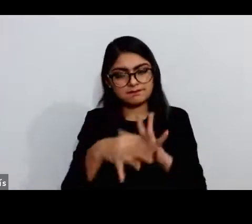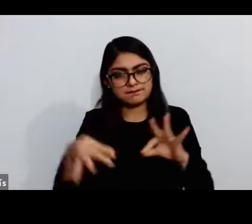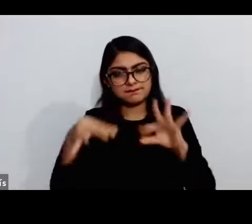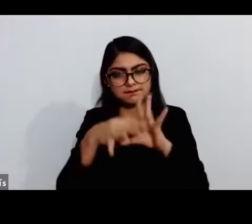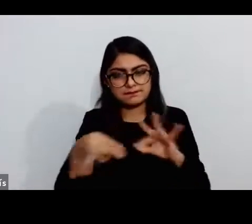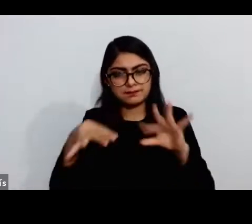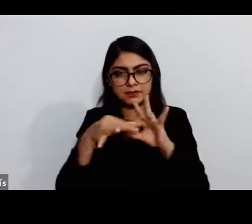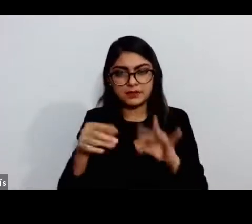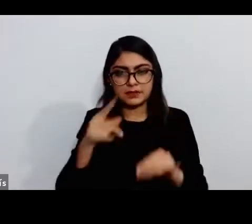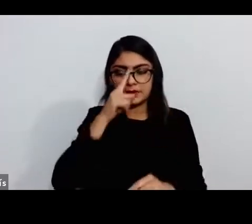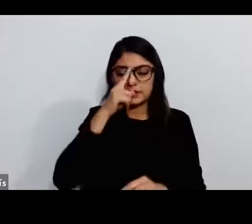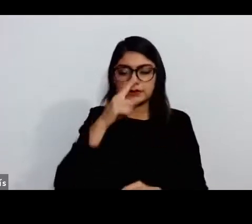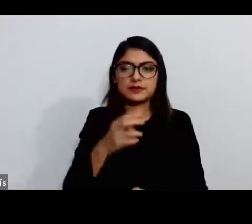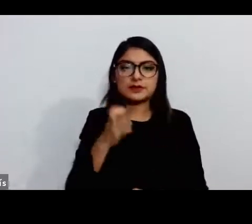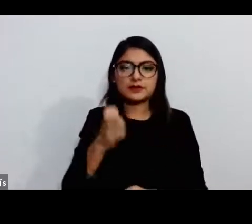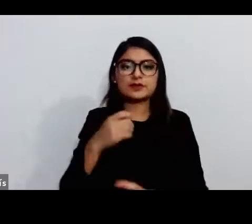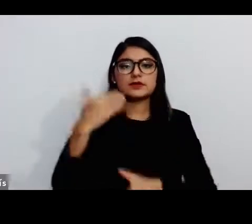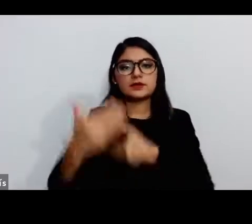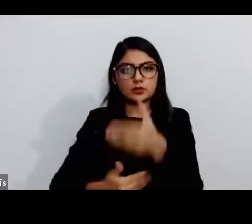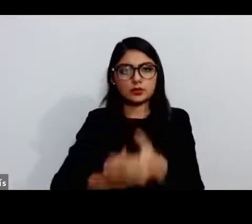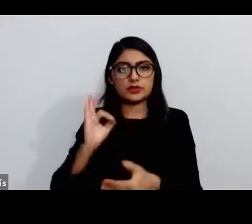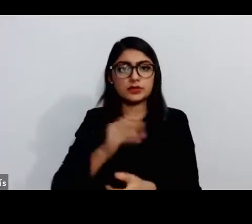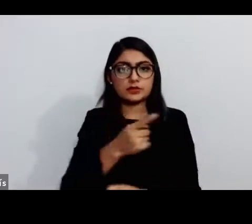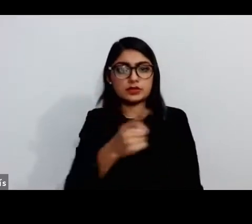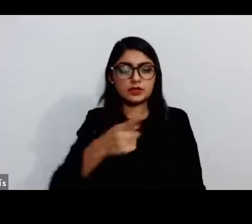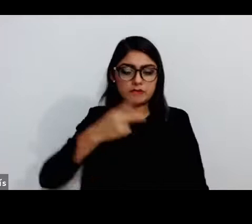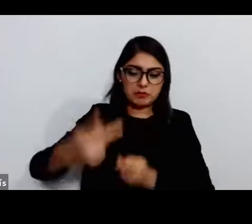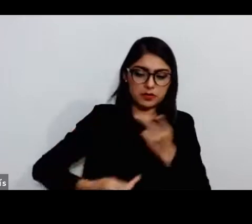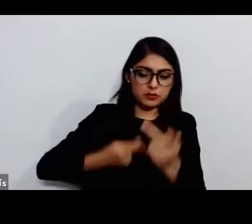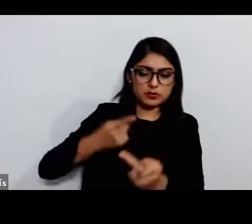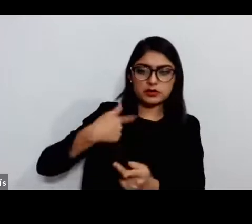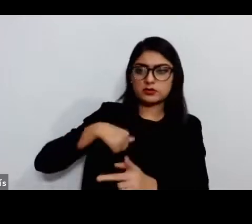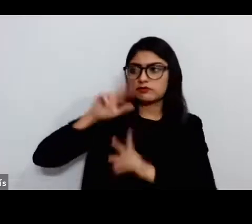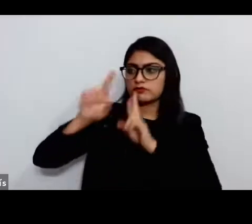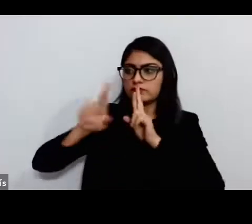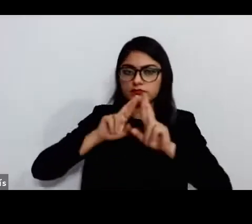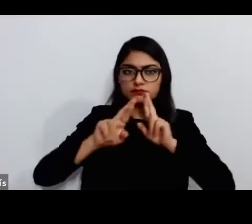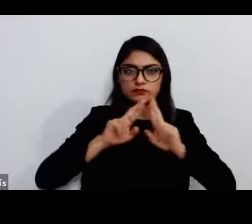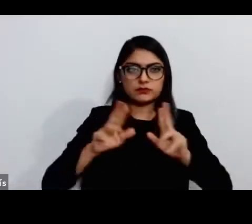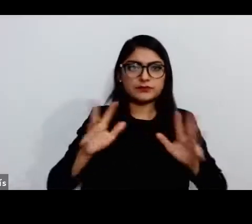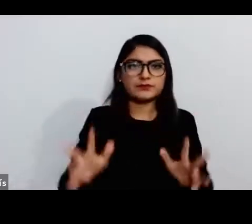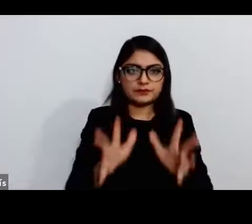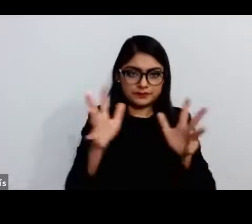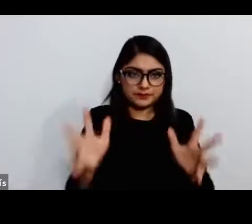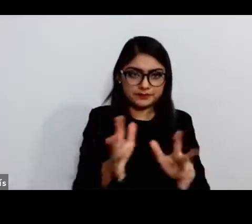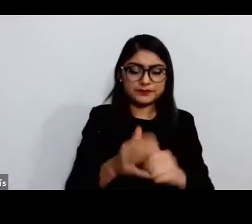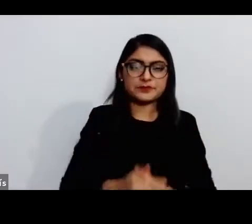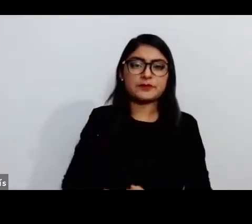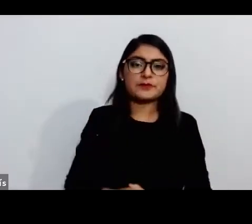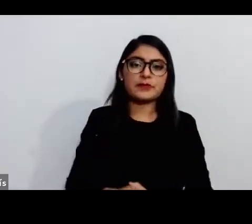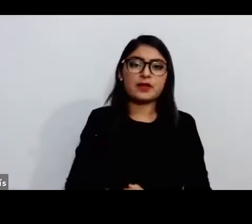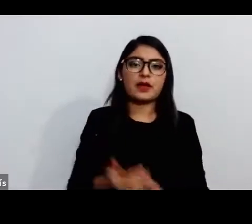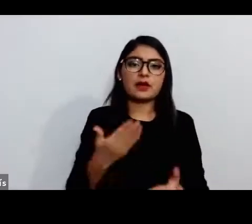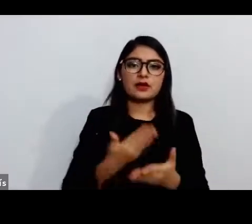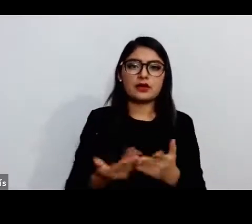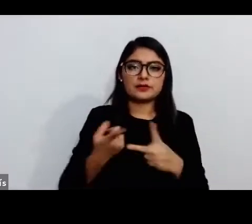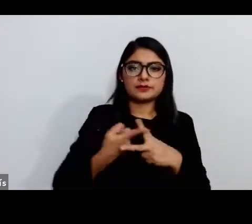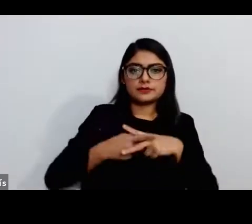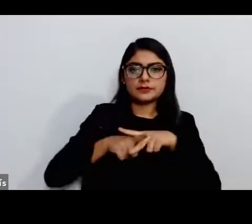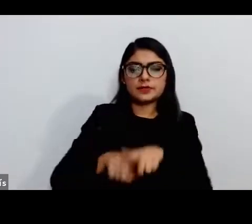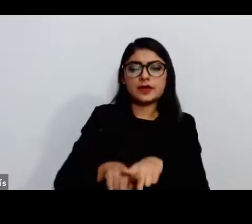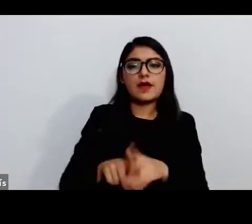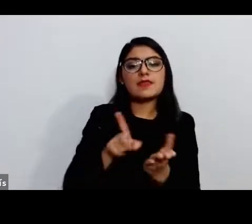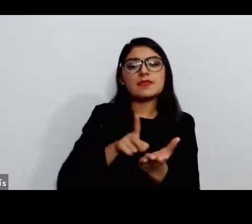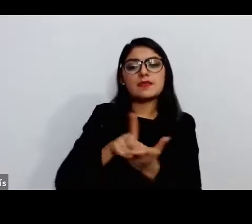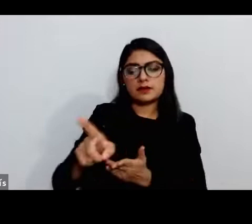además los invito a que envíen sus preguntas, pues podemos empezar, ¿no?, encontrando los antecedentes de los derechos